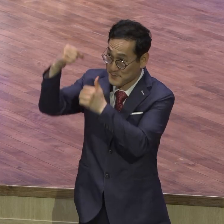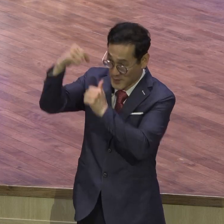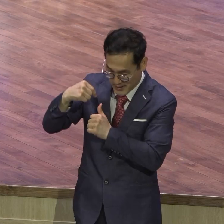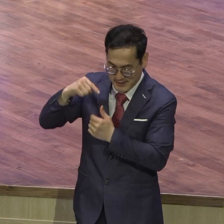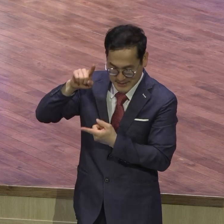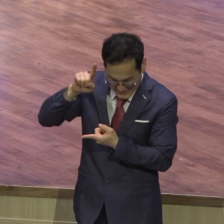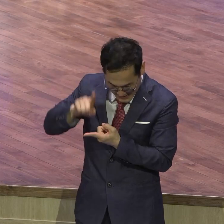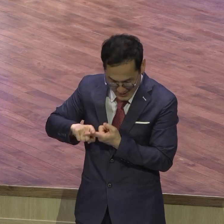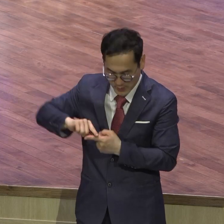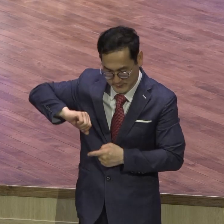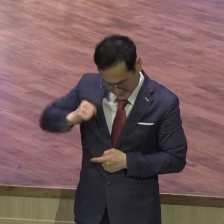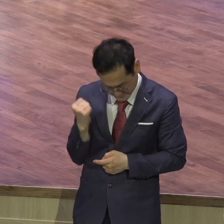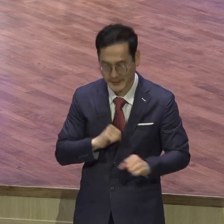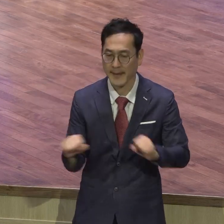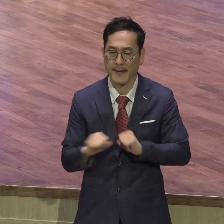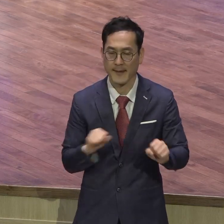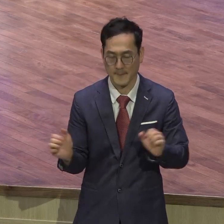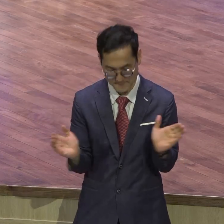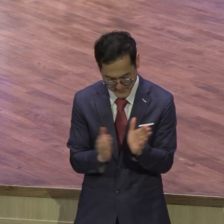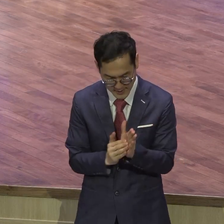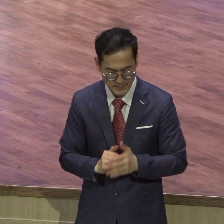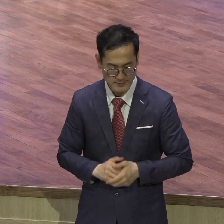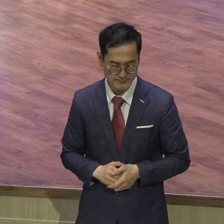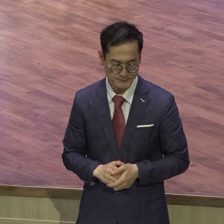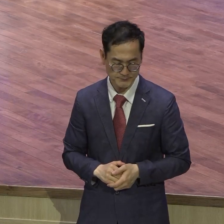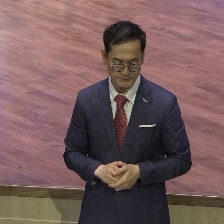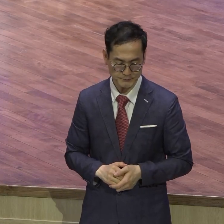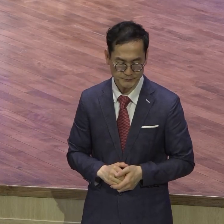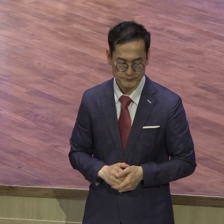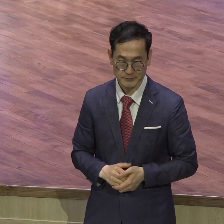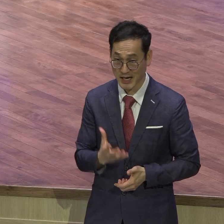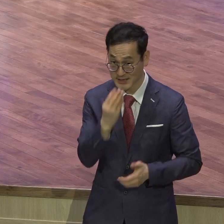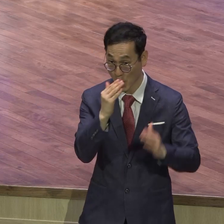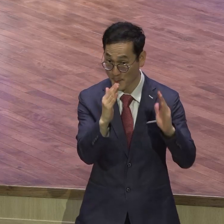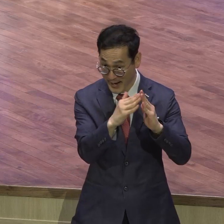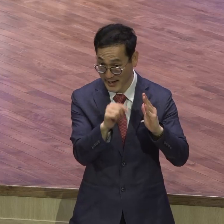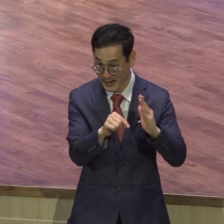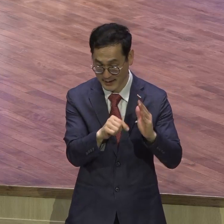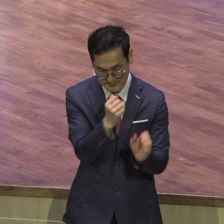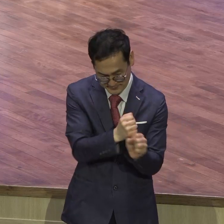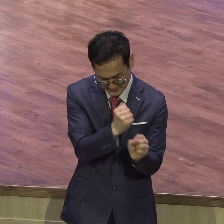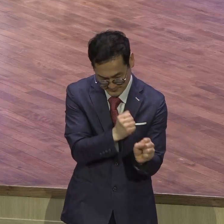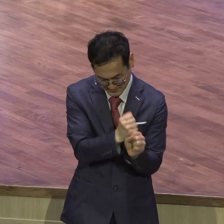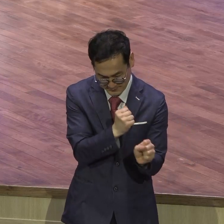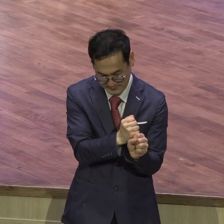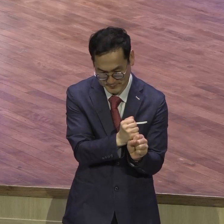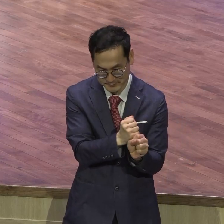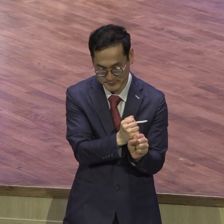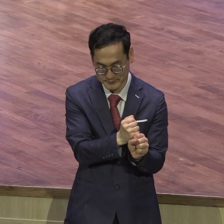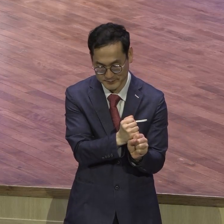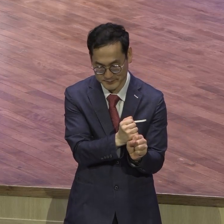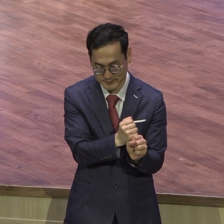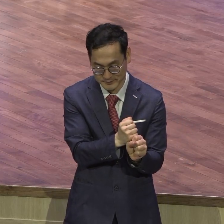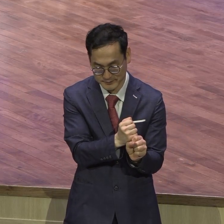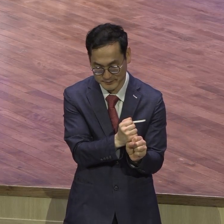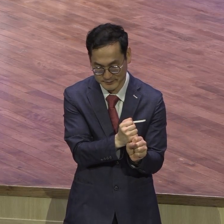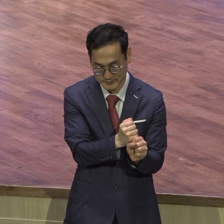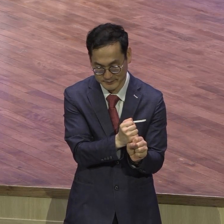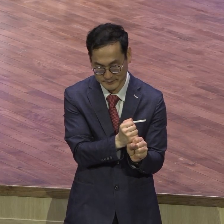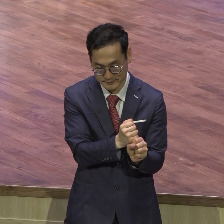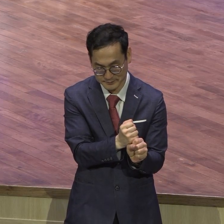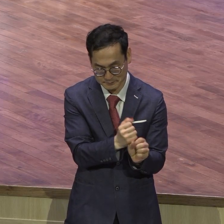대로 다 행하였더라 성막과 기구를 만드는 것이나 성막이 완성된